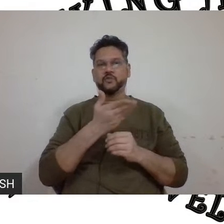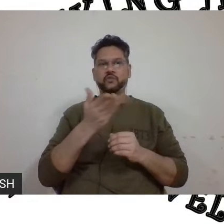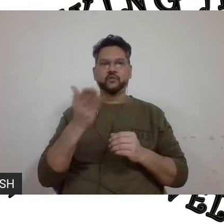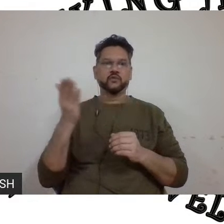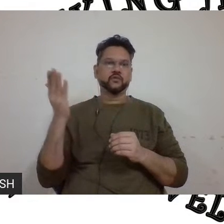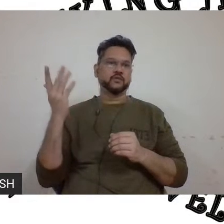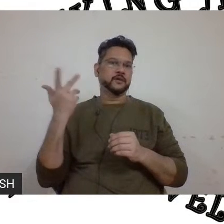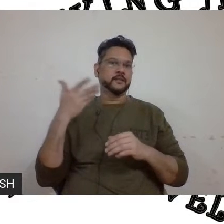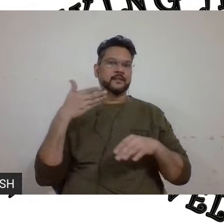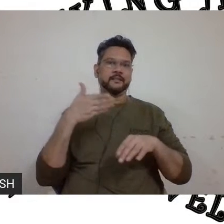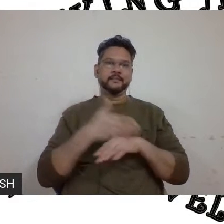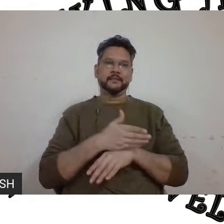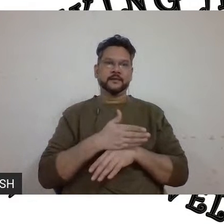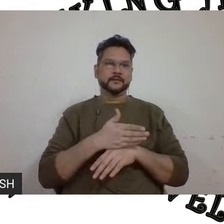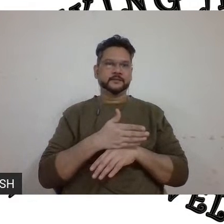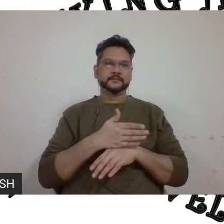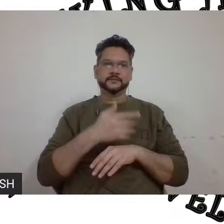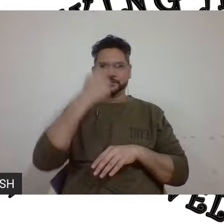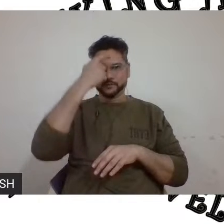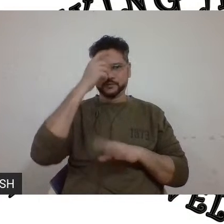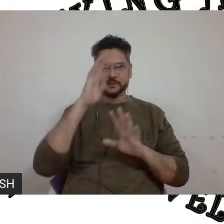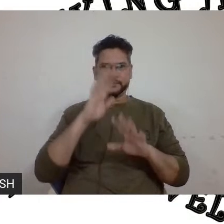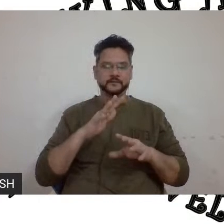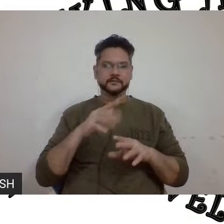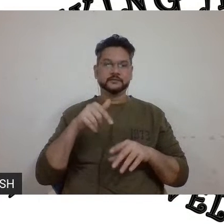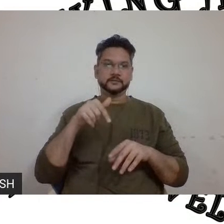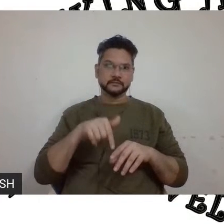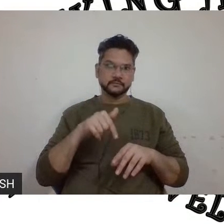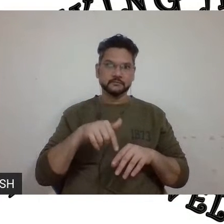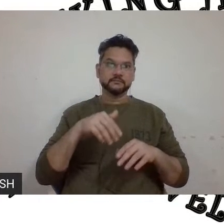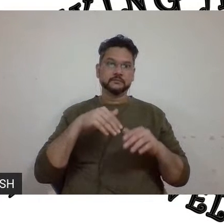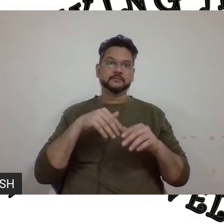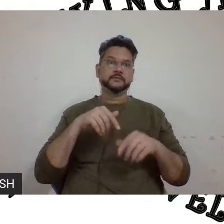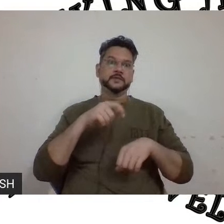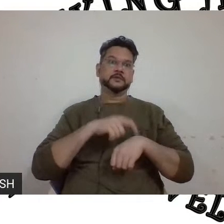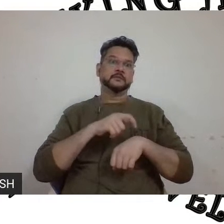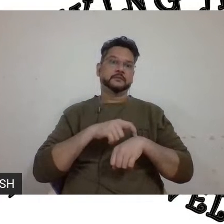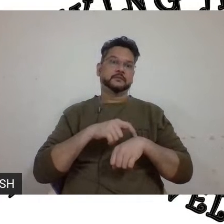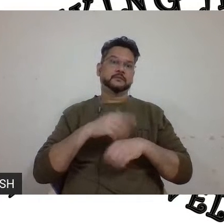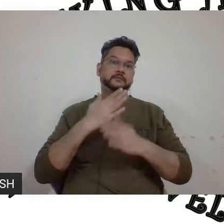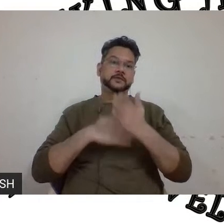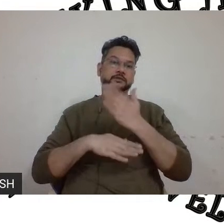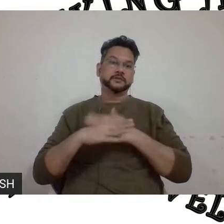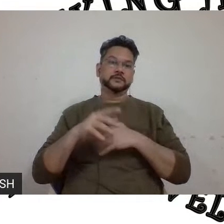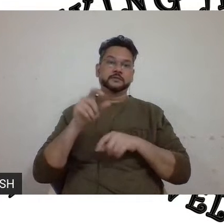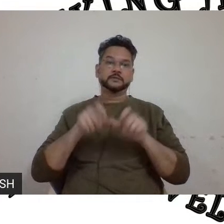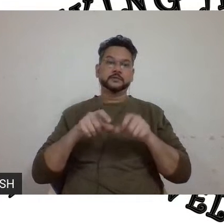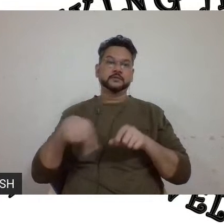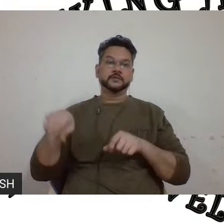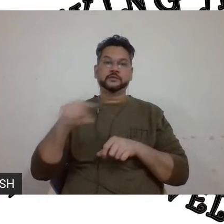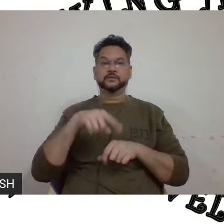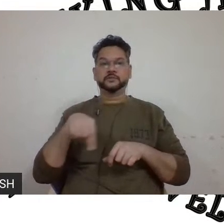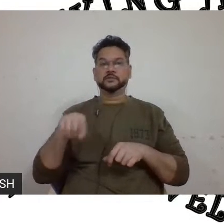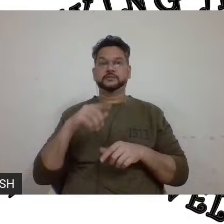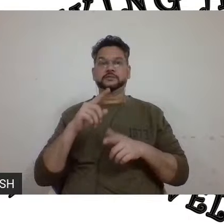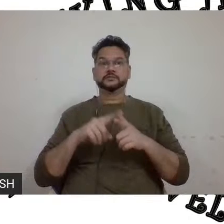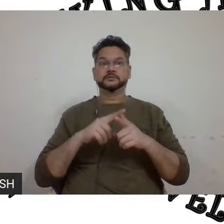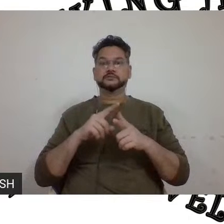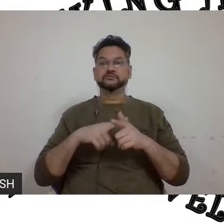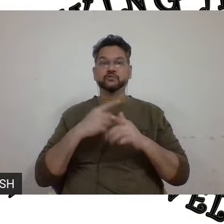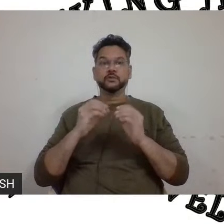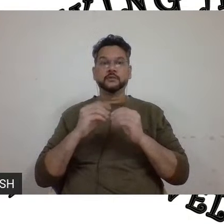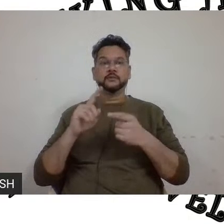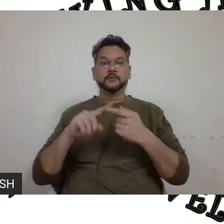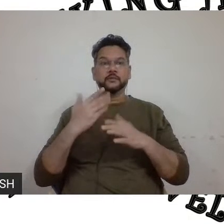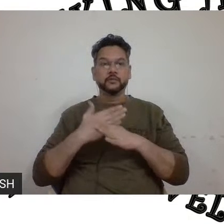विद डिसेबिलिटीज की जॉब अपॉर्चुनिटीज के बारे में बात करने पर बहुत बड़ा एक जो गैप ऑलरेडी हम